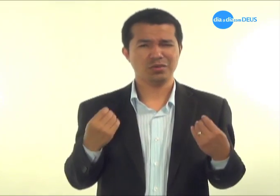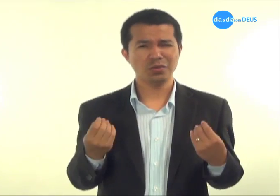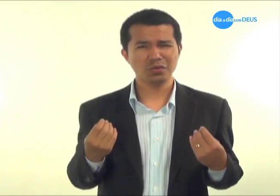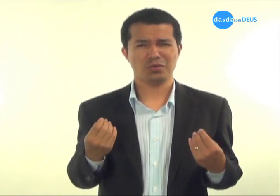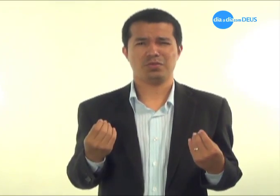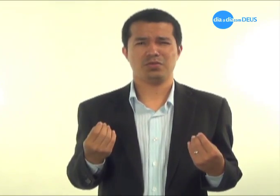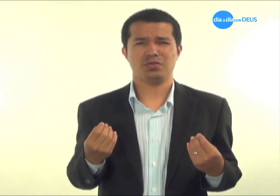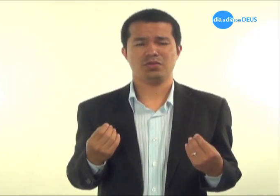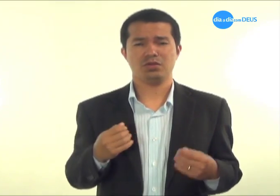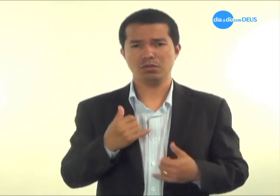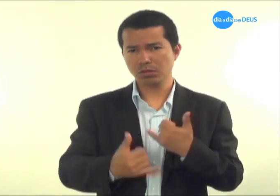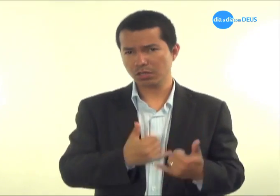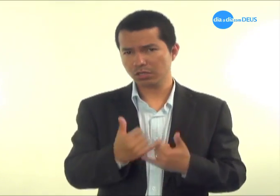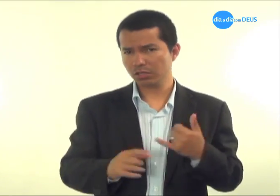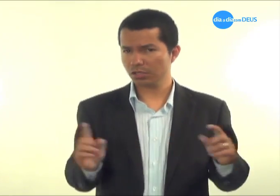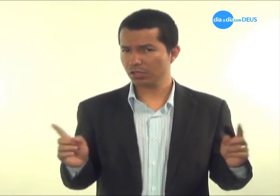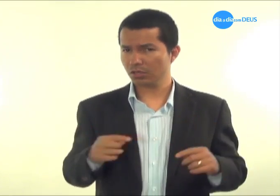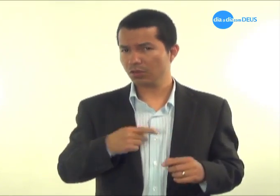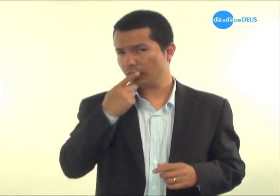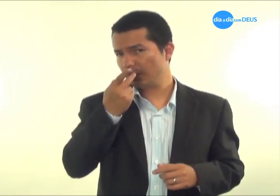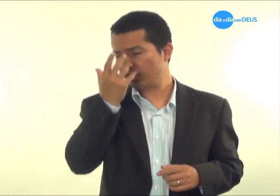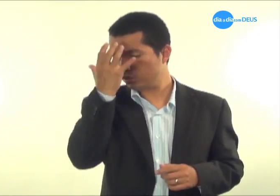Eu não estou brincando, estou falando sério.